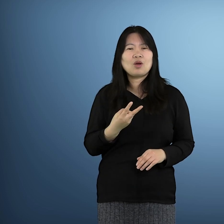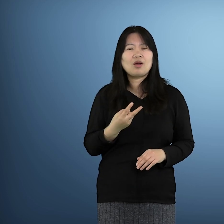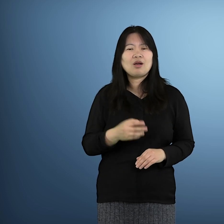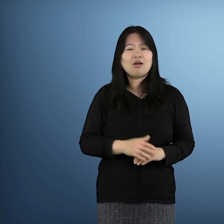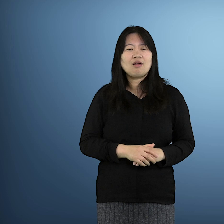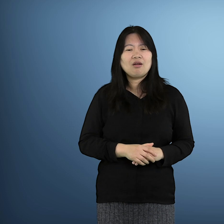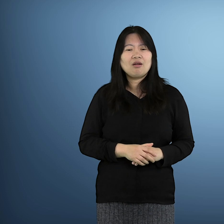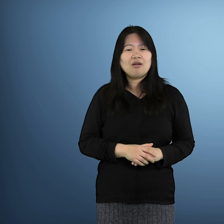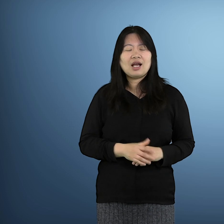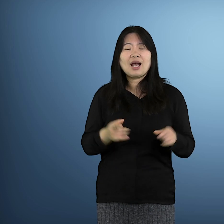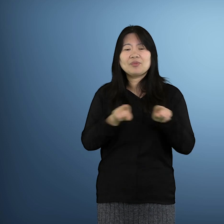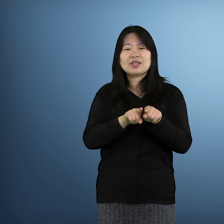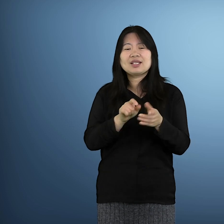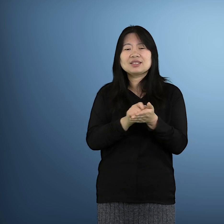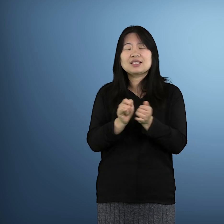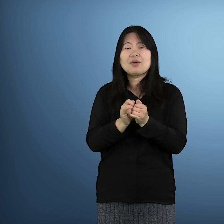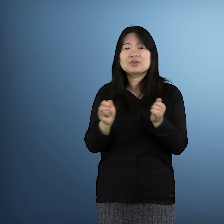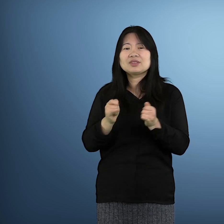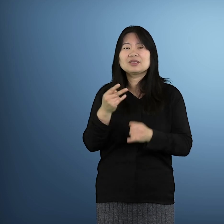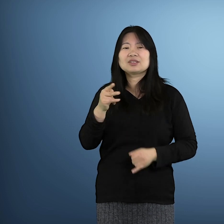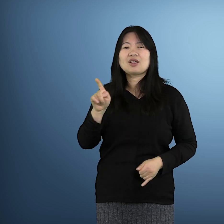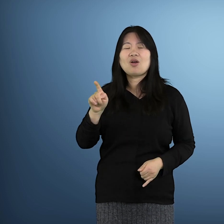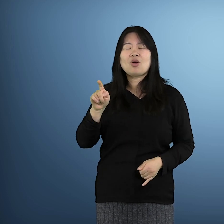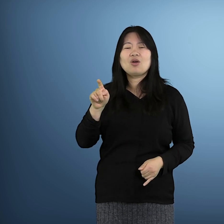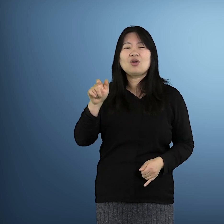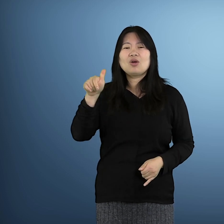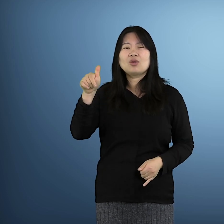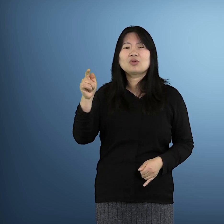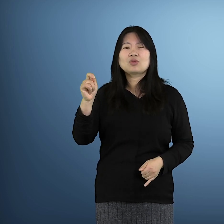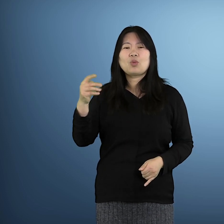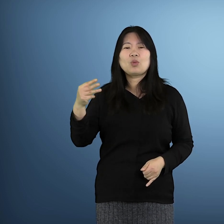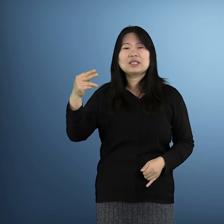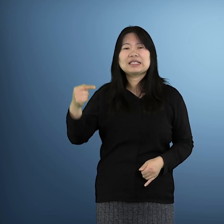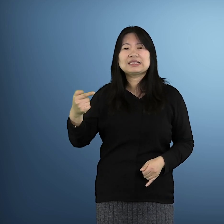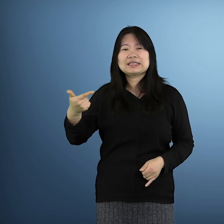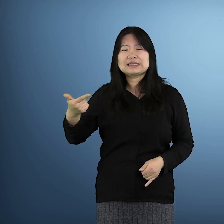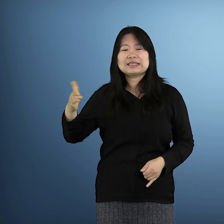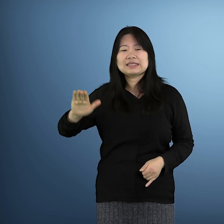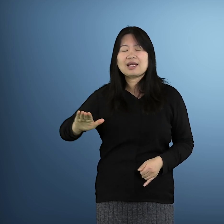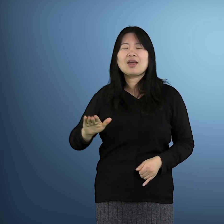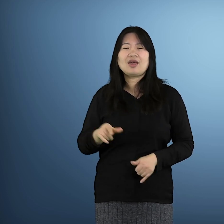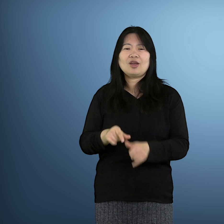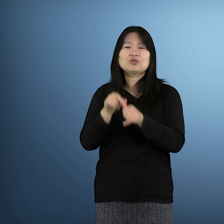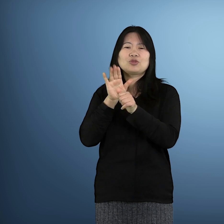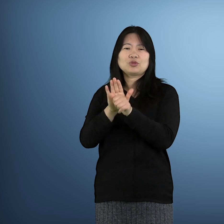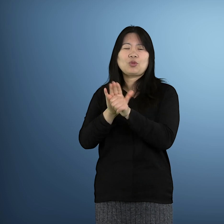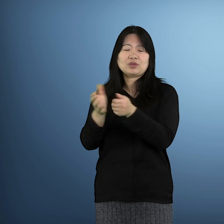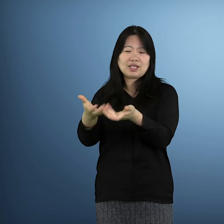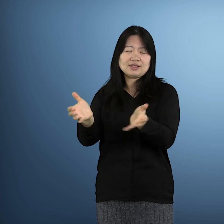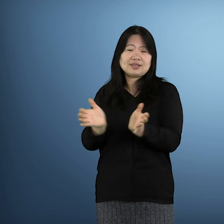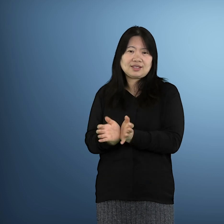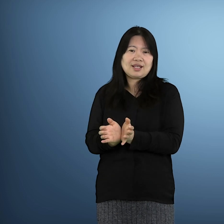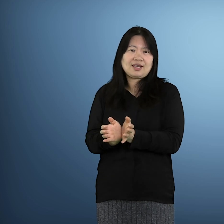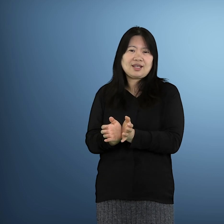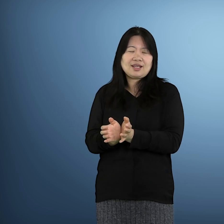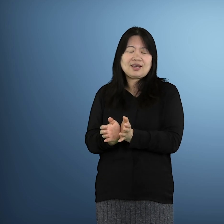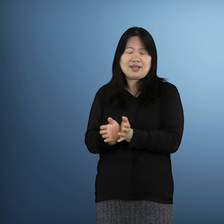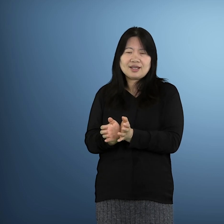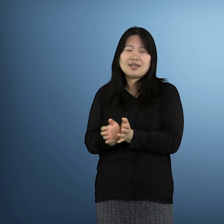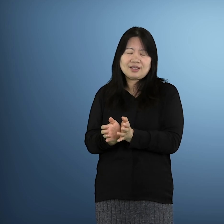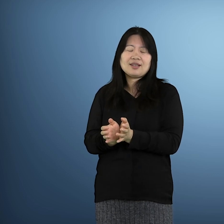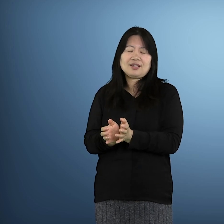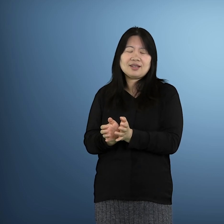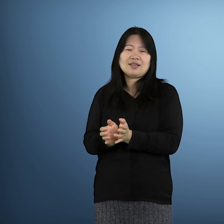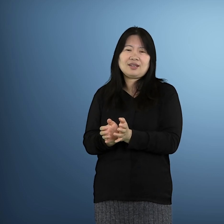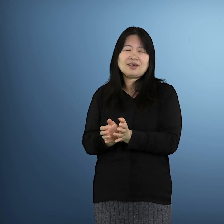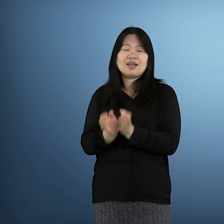공전대 한 분은 던 골든이라는 분인데 이분은 구호단체에 사실상 그 어려운